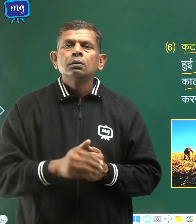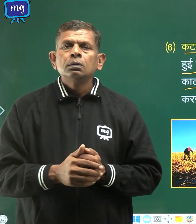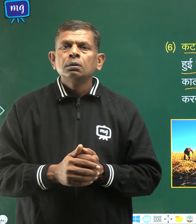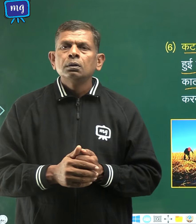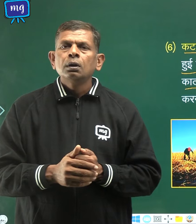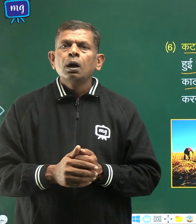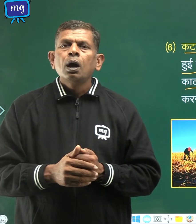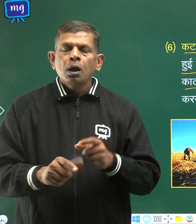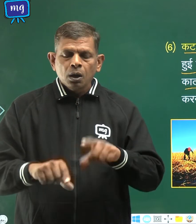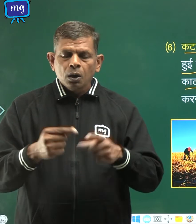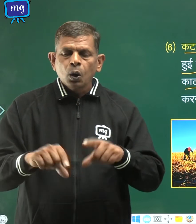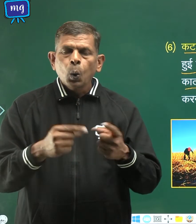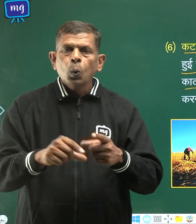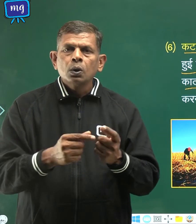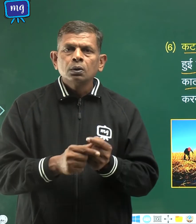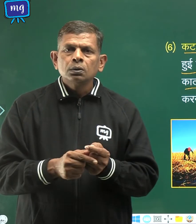भूसे से